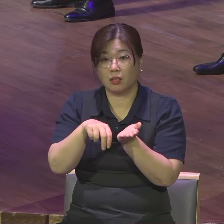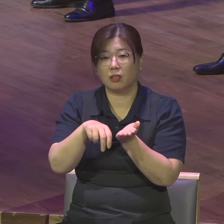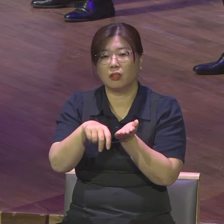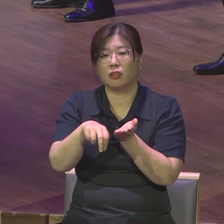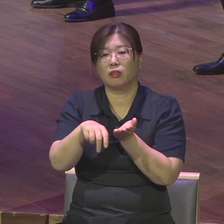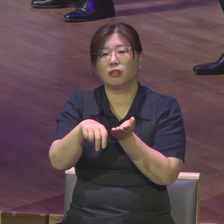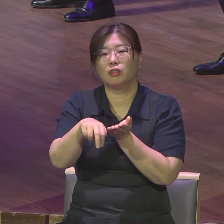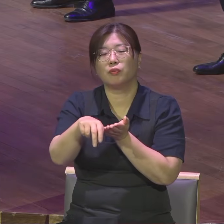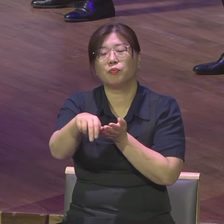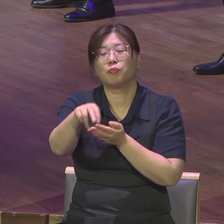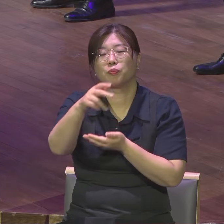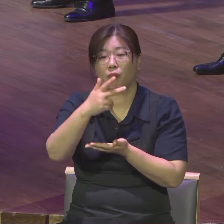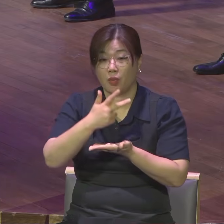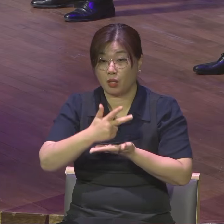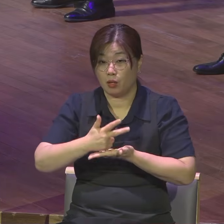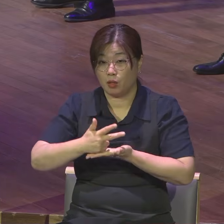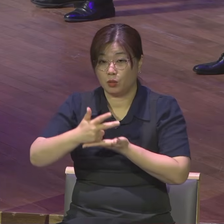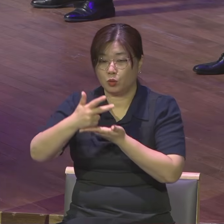나아가리라.